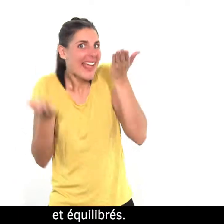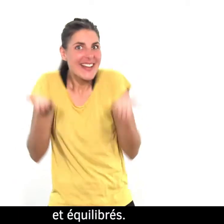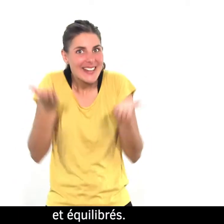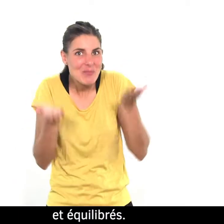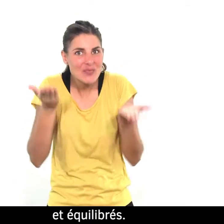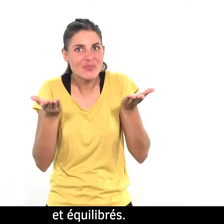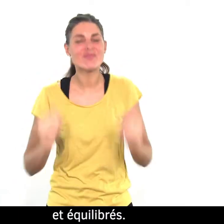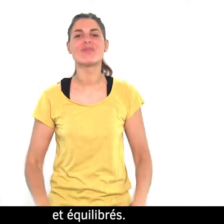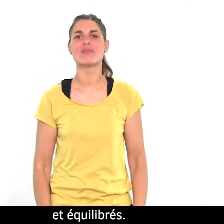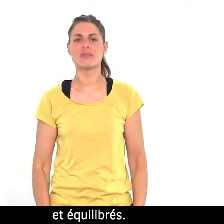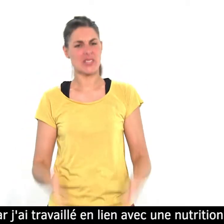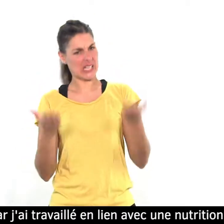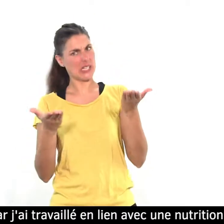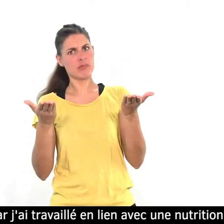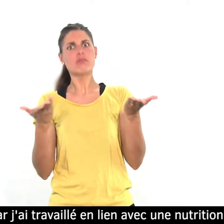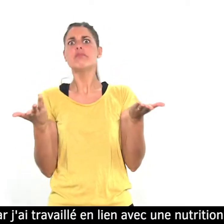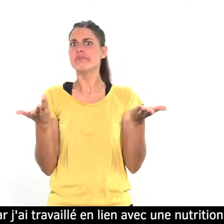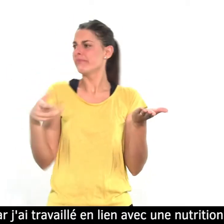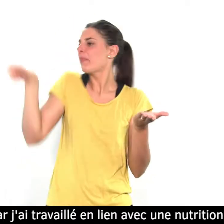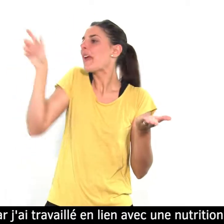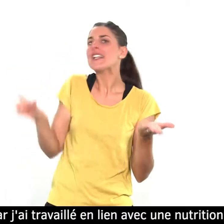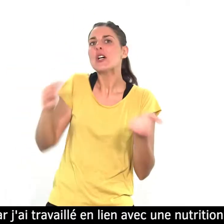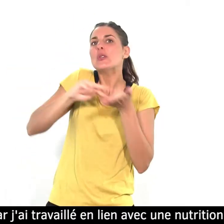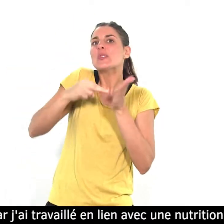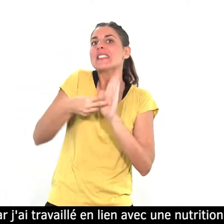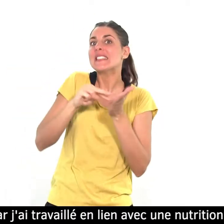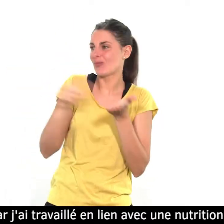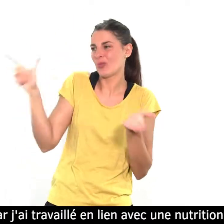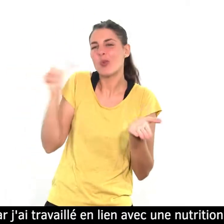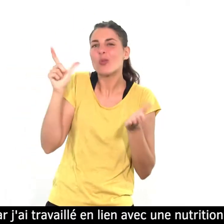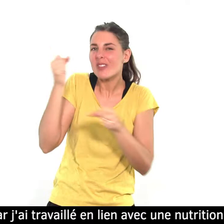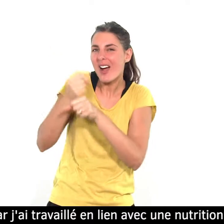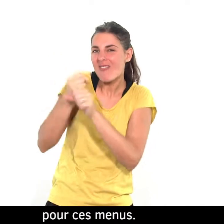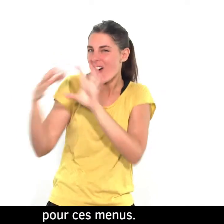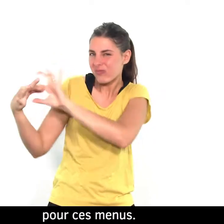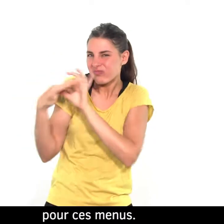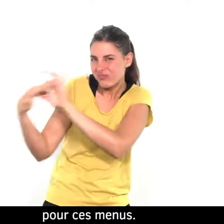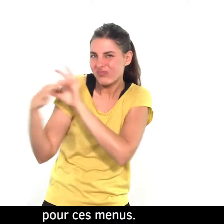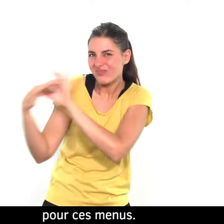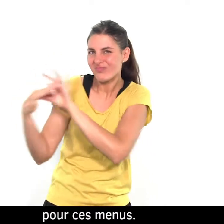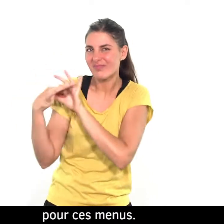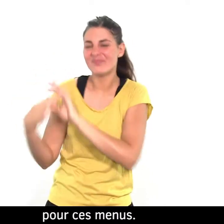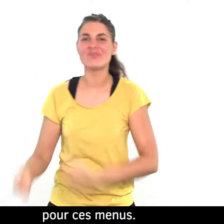équilibrée équilibré car j'ai travaillé en lien avec une nutritionniste pour ses menus